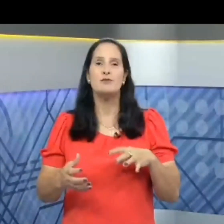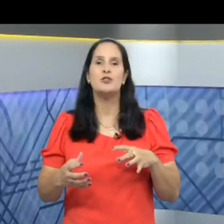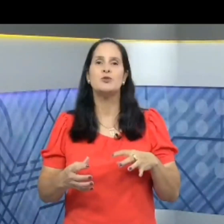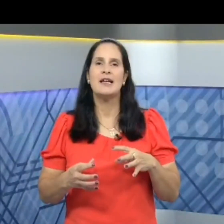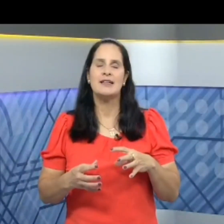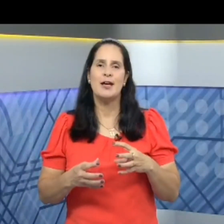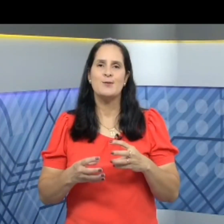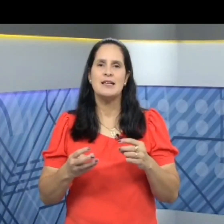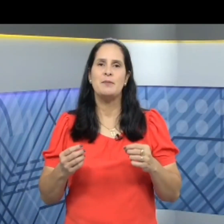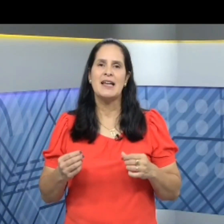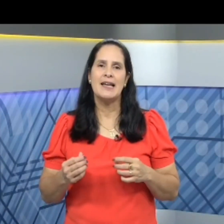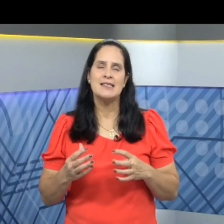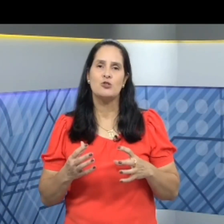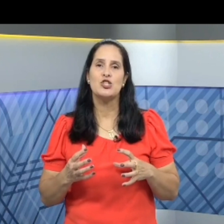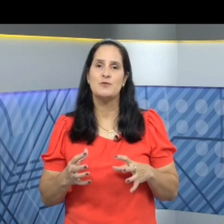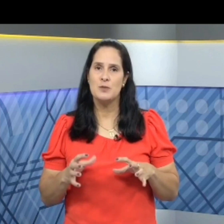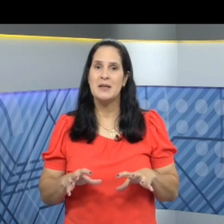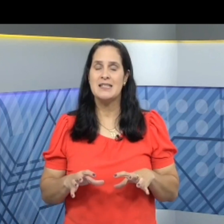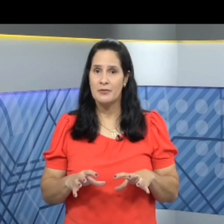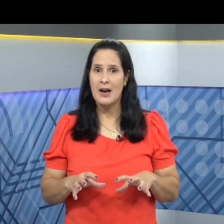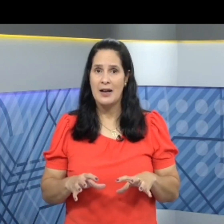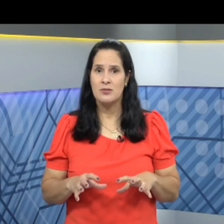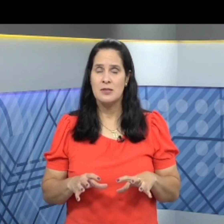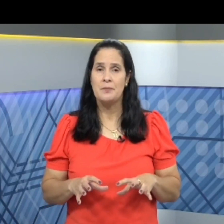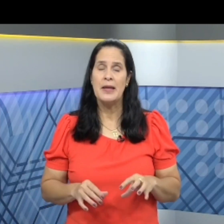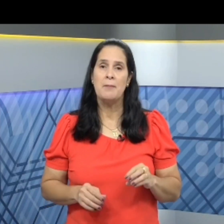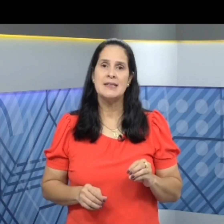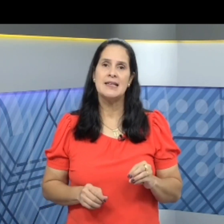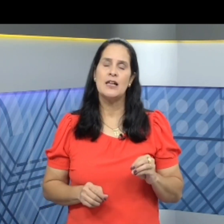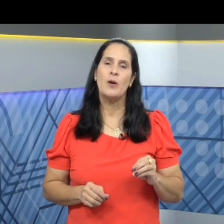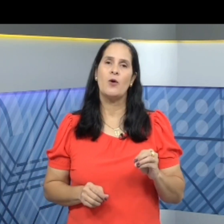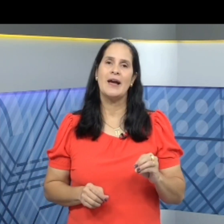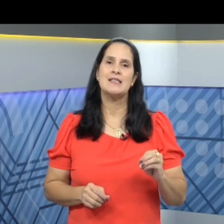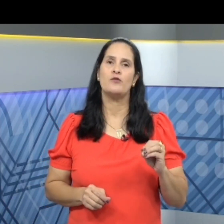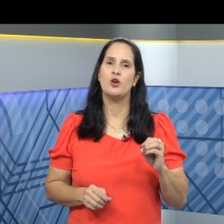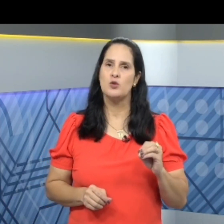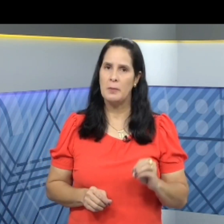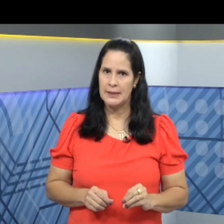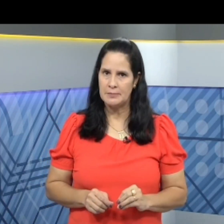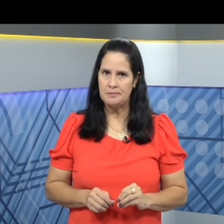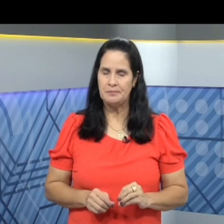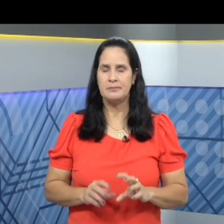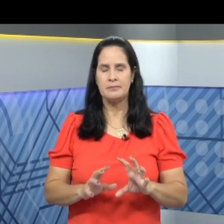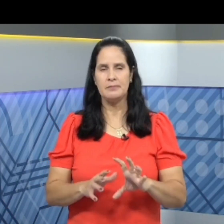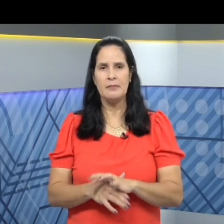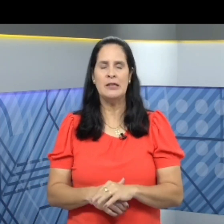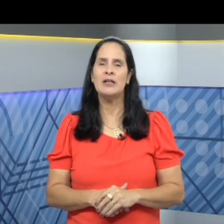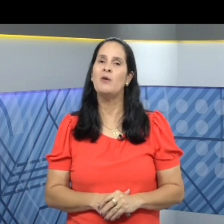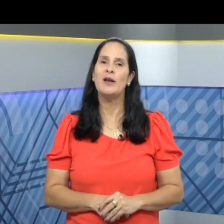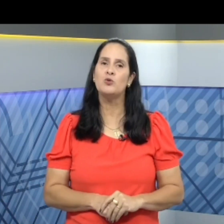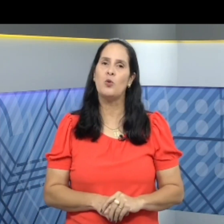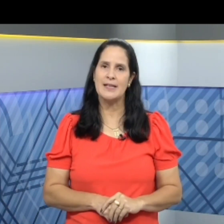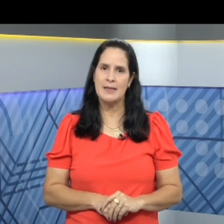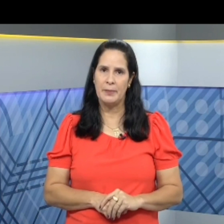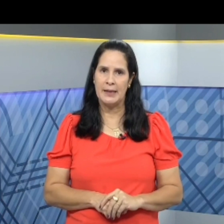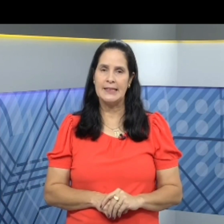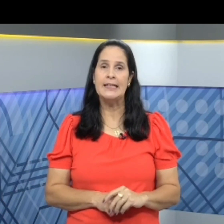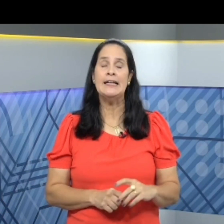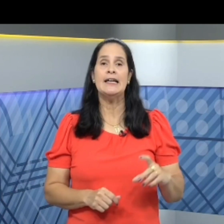tem até os limiares auditivos preservados, mas ele não reconhece a voz humana. Eu tenho um aluno com essa perda, ele